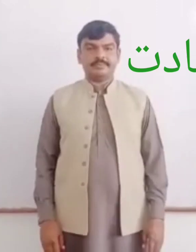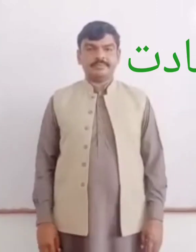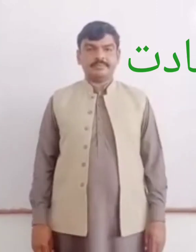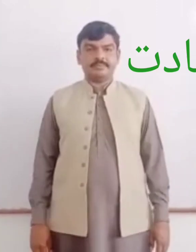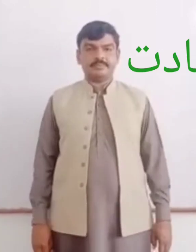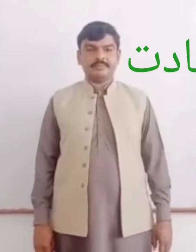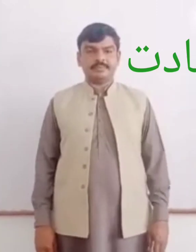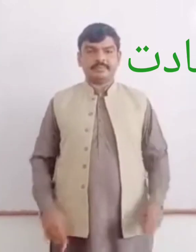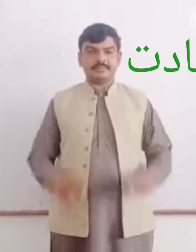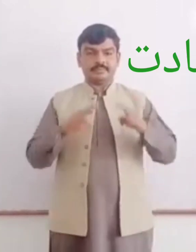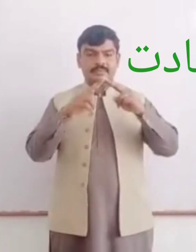आदत,